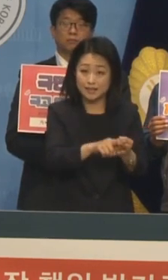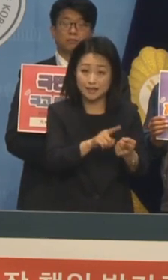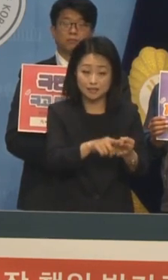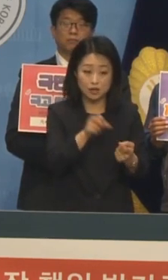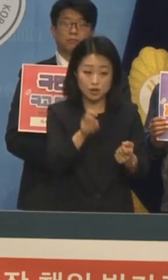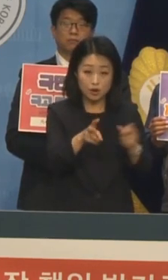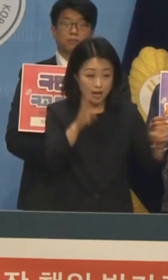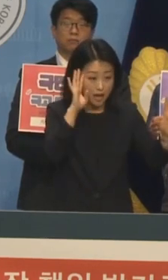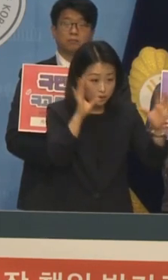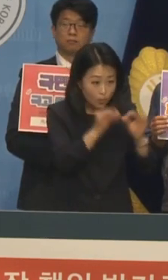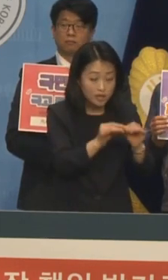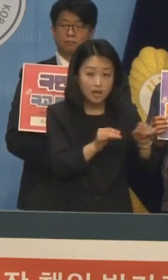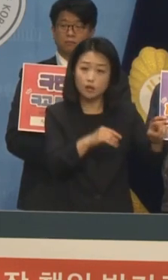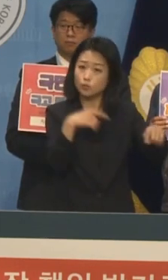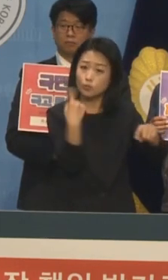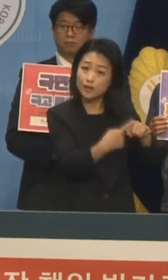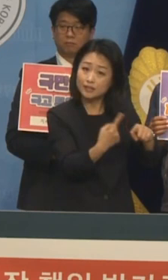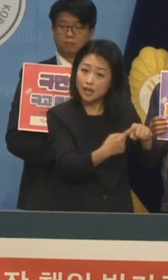그렇게